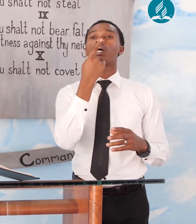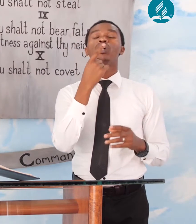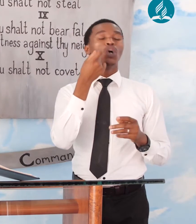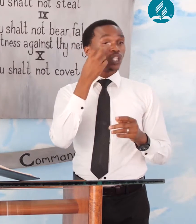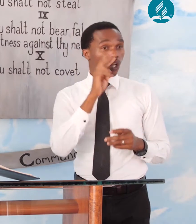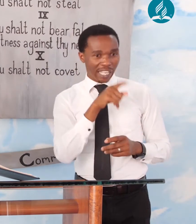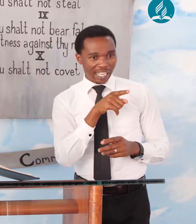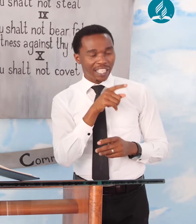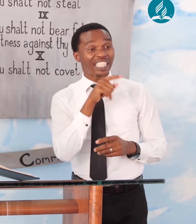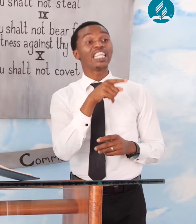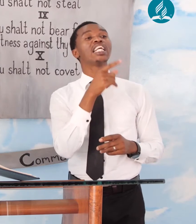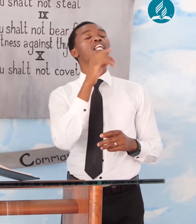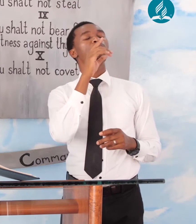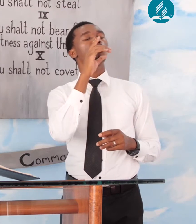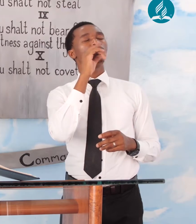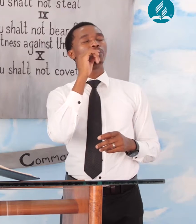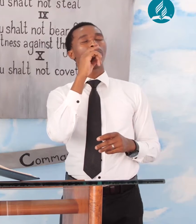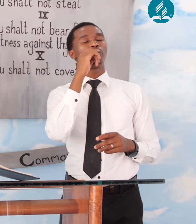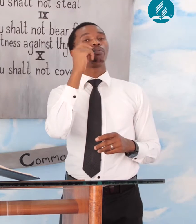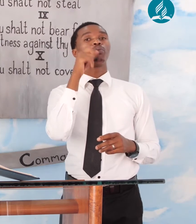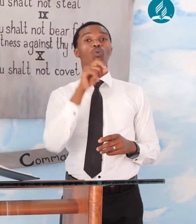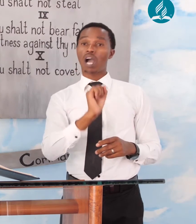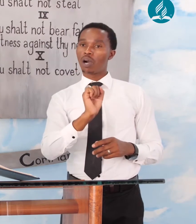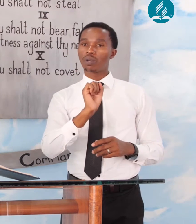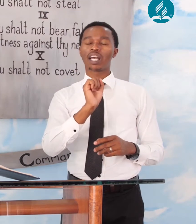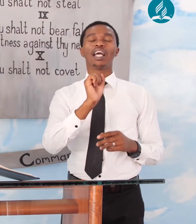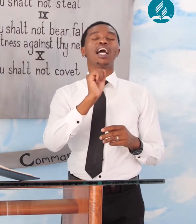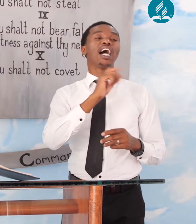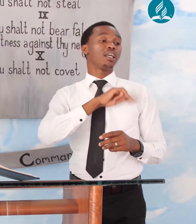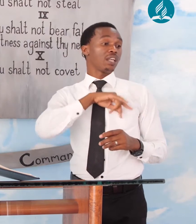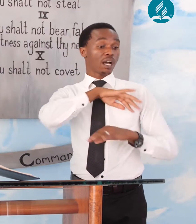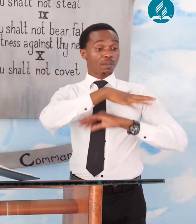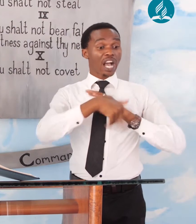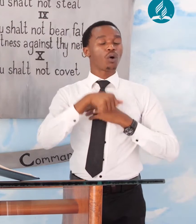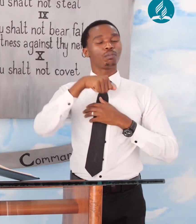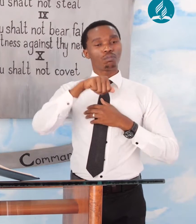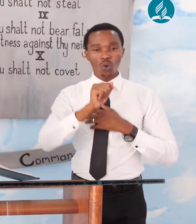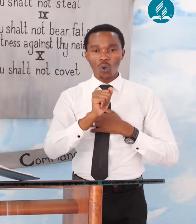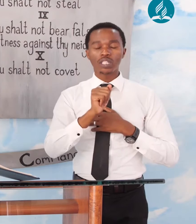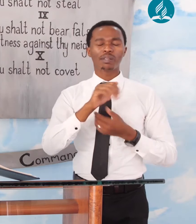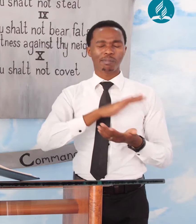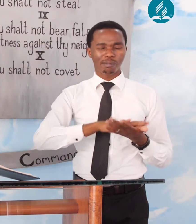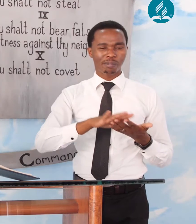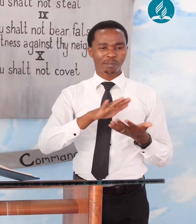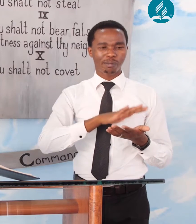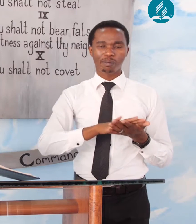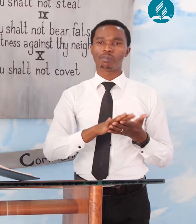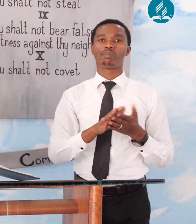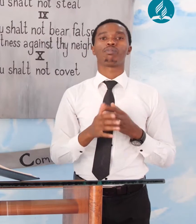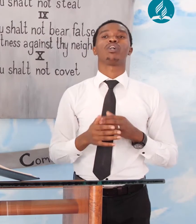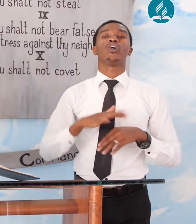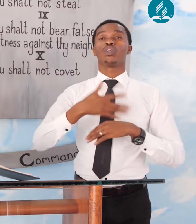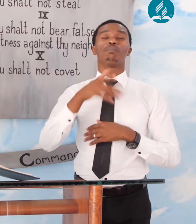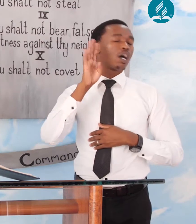dore iri rikoze ku munwa gukiranirwa kwawe kugukuweho ibyaha byawe biratwikiriwe numva